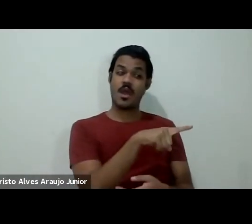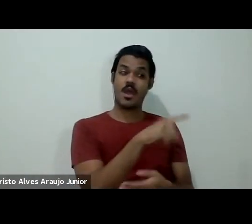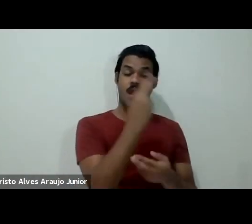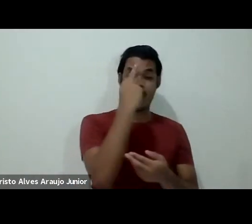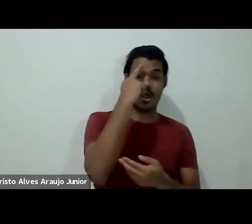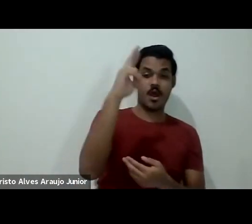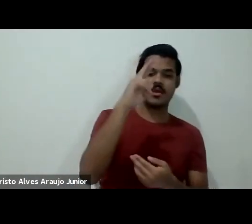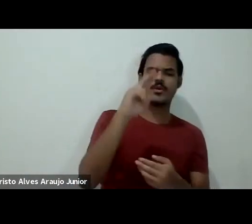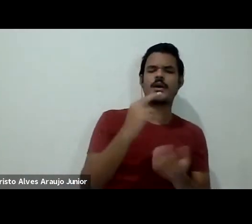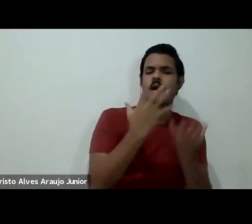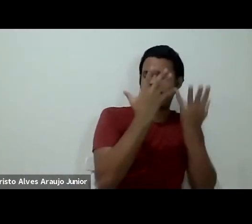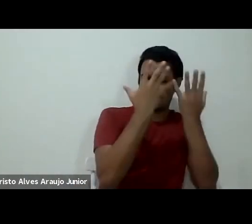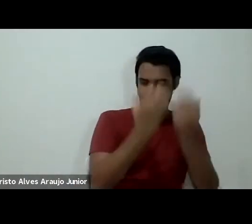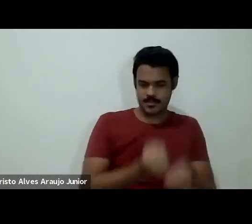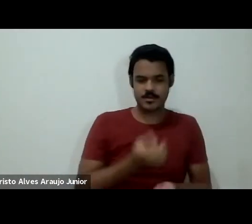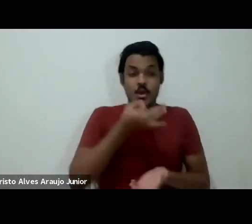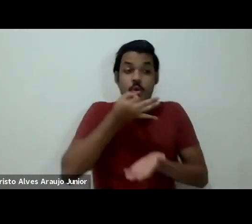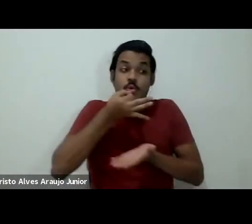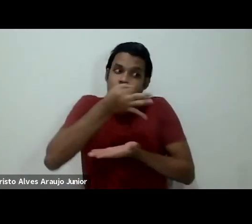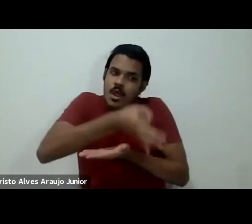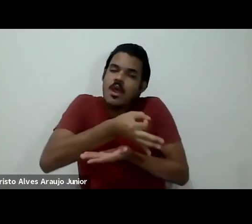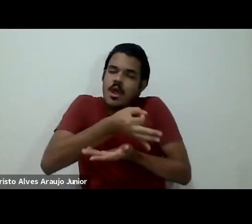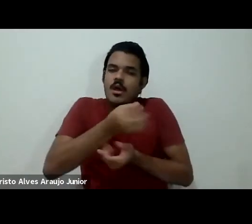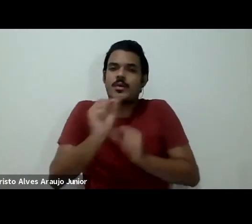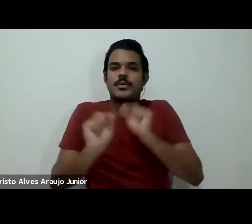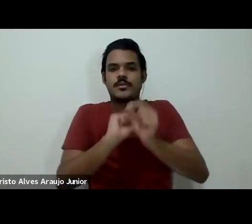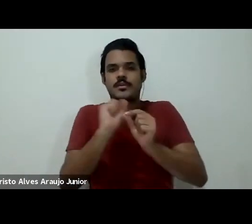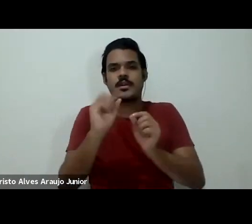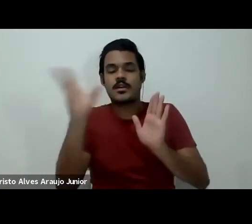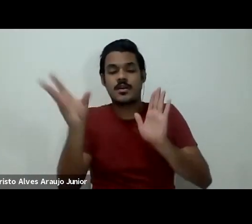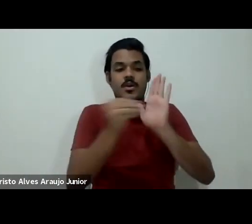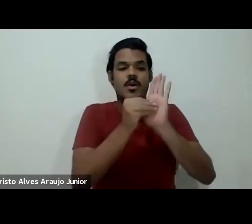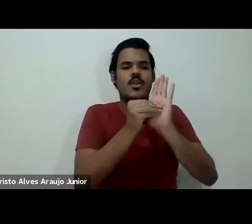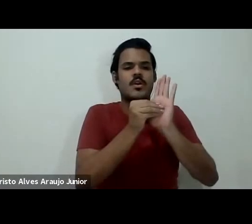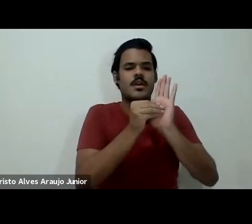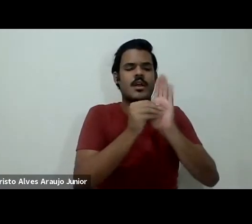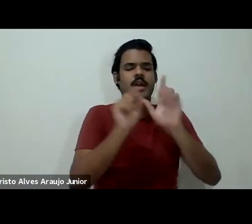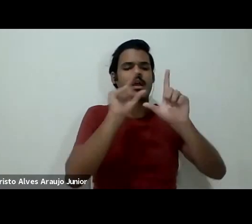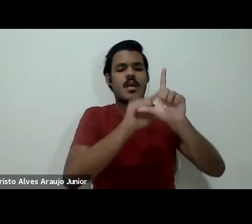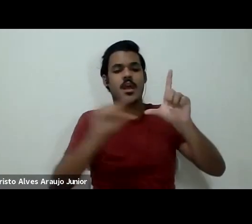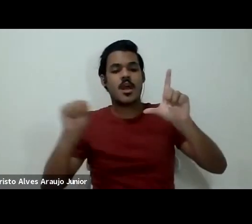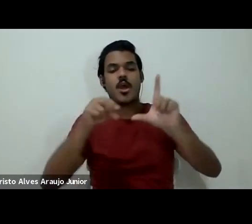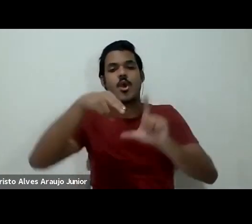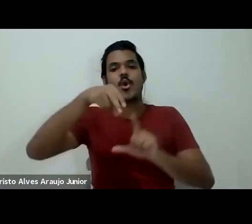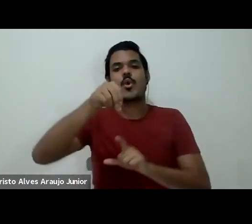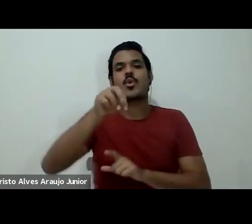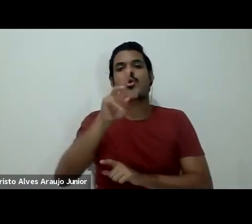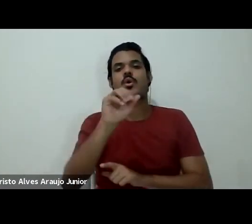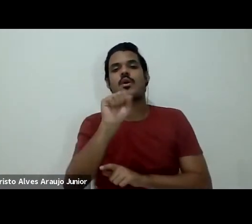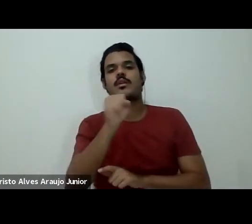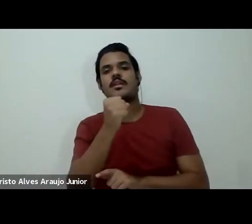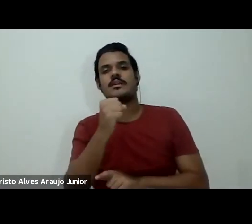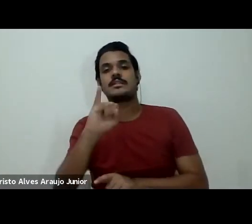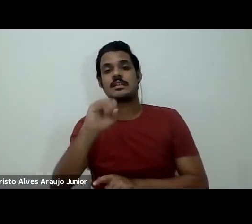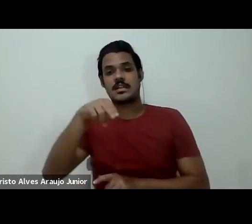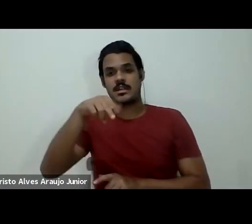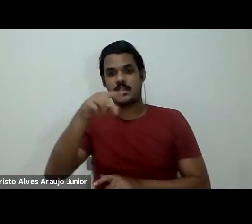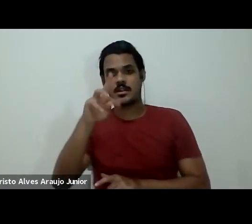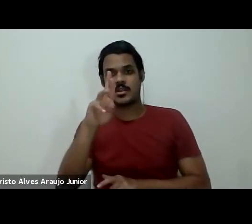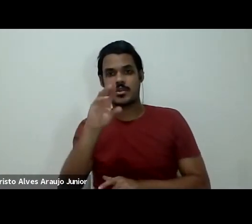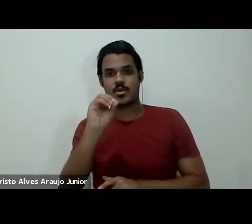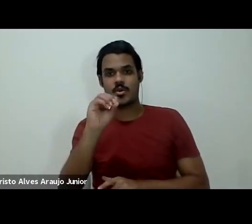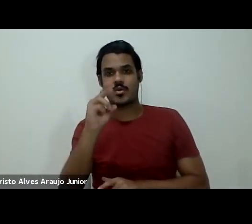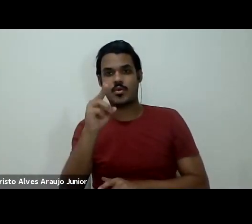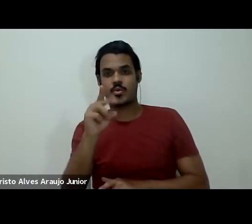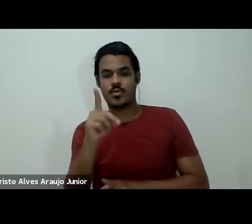produção aceitou uma sugestão que eu dei, que foi de colocar notas introdutórias. Nessas notas haveria a descrição desses orixás para que as pessoas